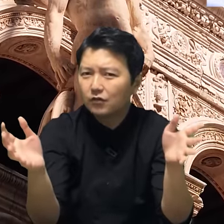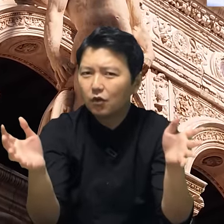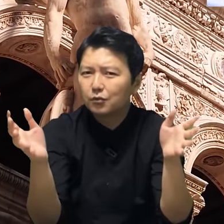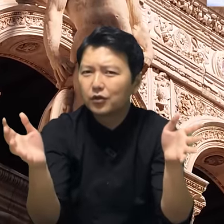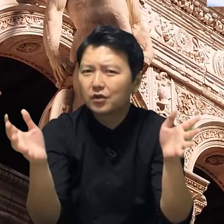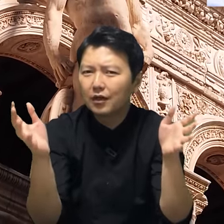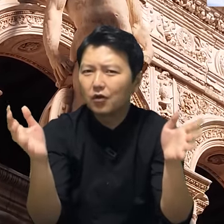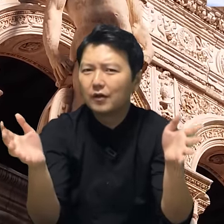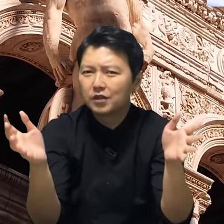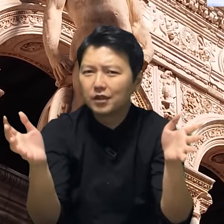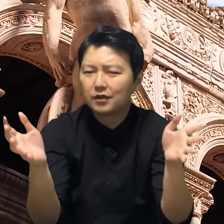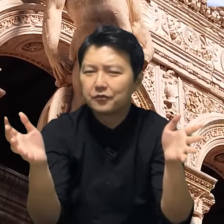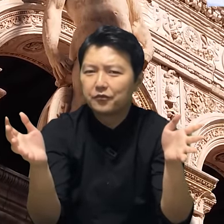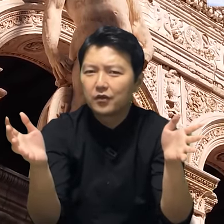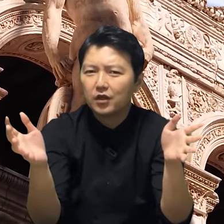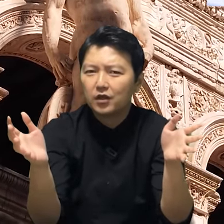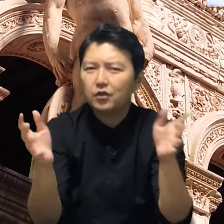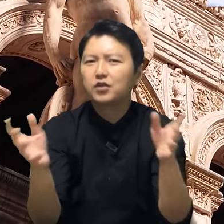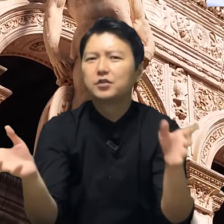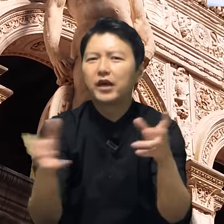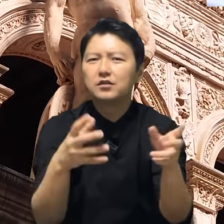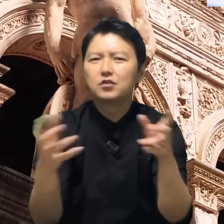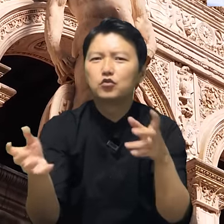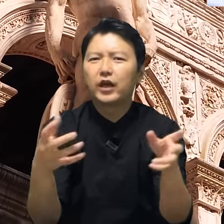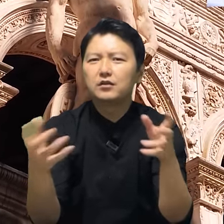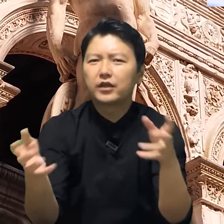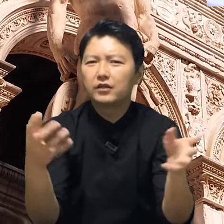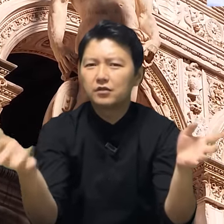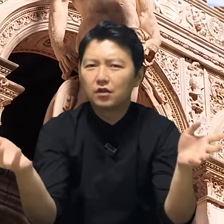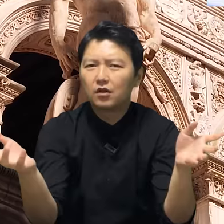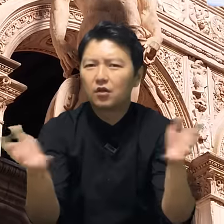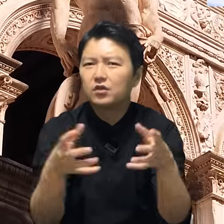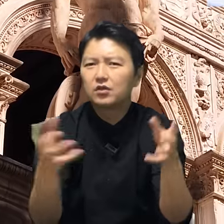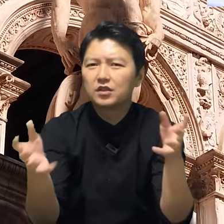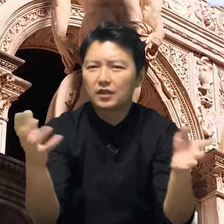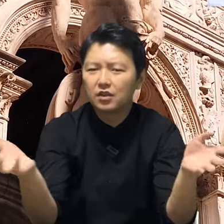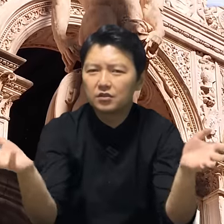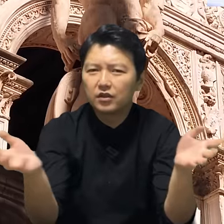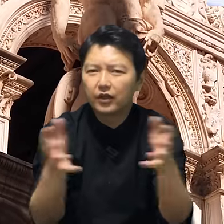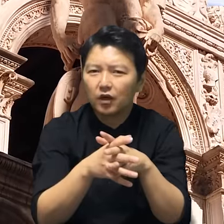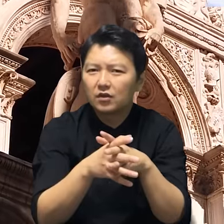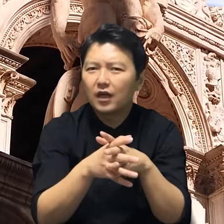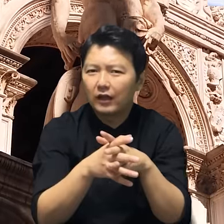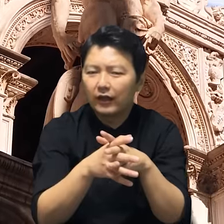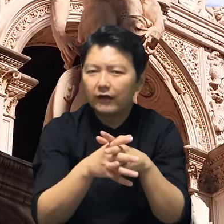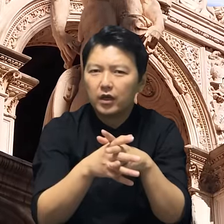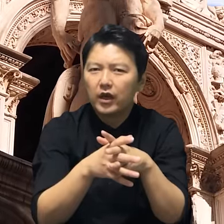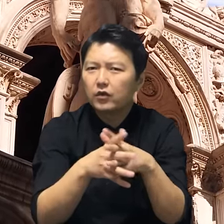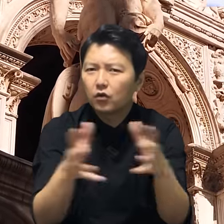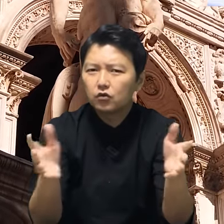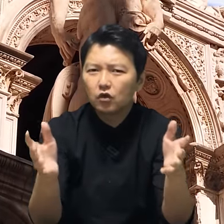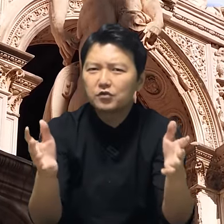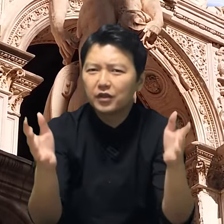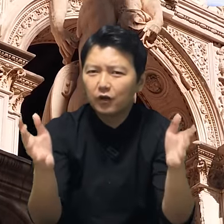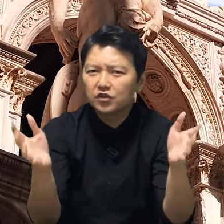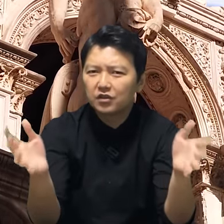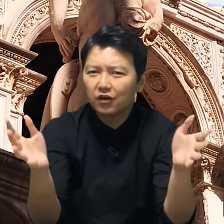난동을 피웠다고 합니다. 너희 집 애들이 우리 애를 때려서 어디 어디 다쳤는데 어떡할래? 애 교육 좀 제대로 시켜!